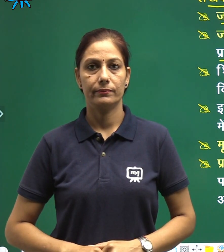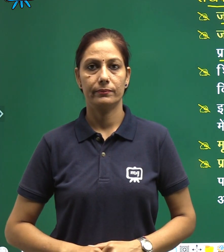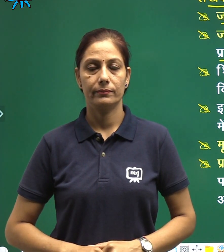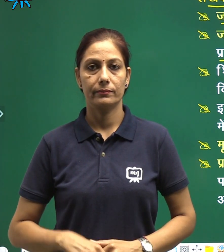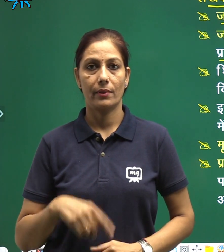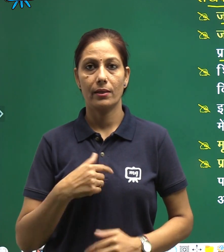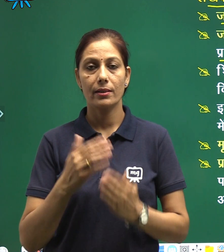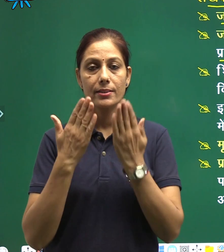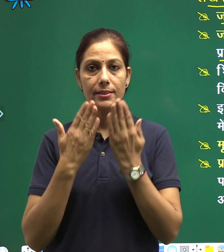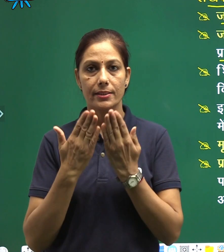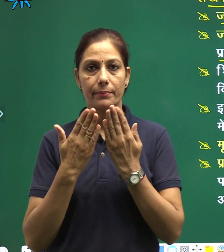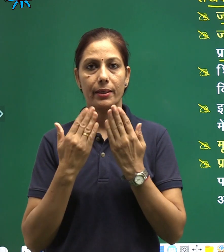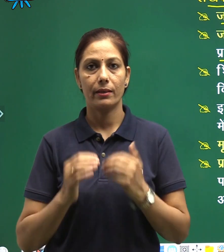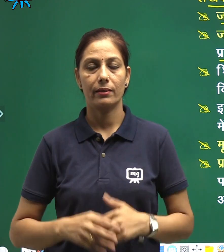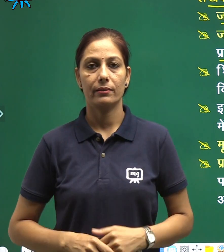इनकी शिक्षा